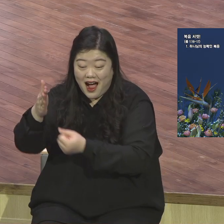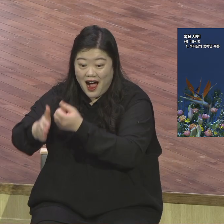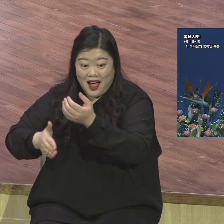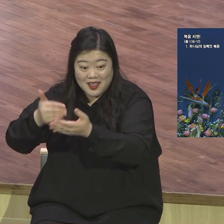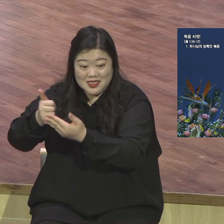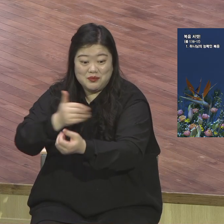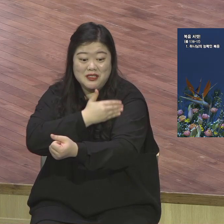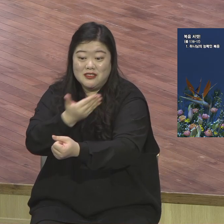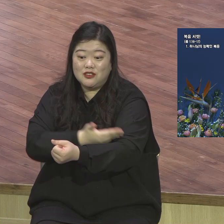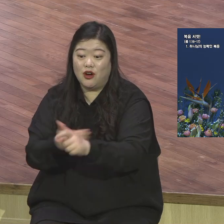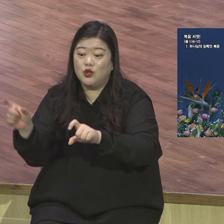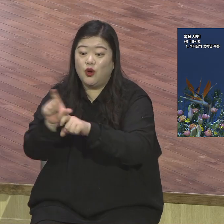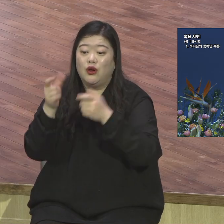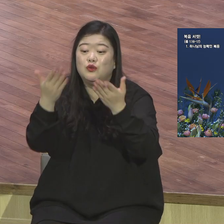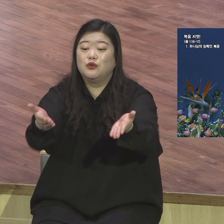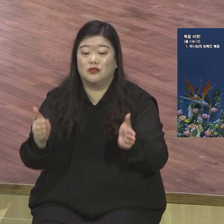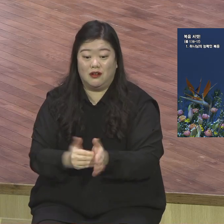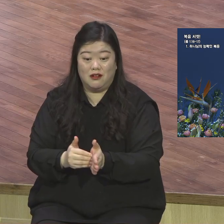하나님의 능력이라.